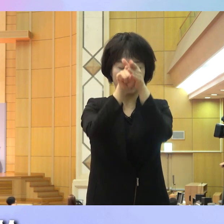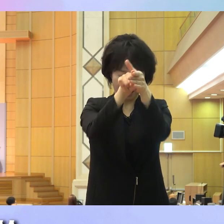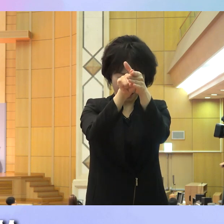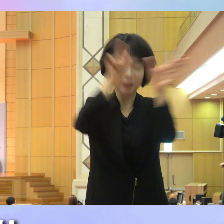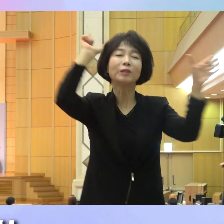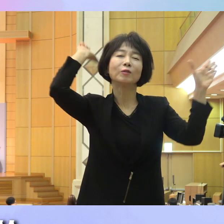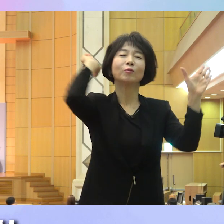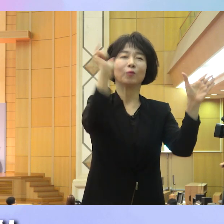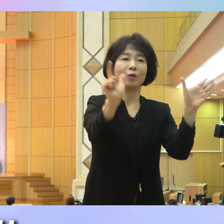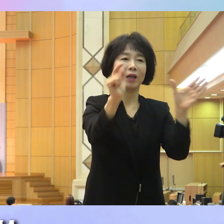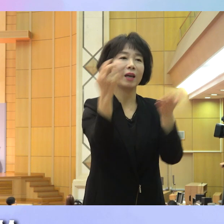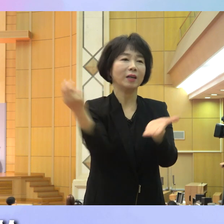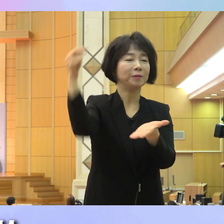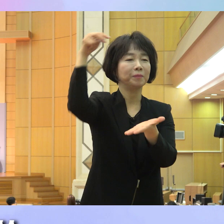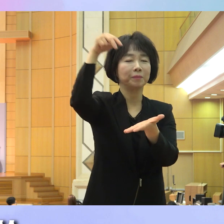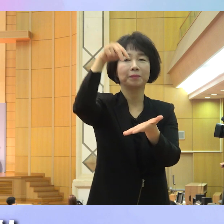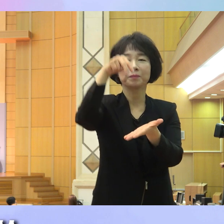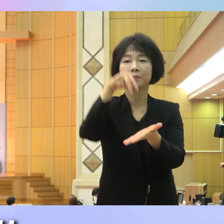믿고 굳게